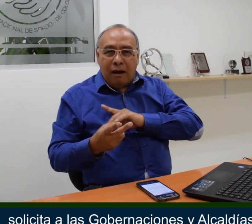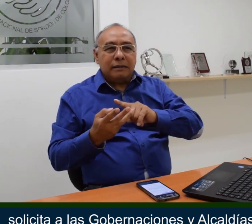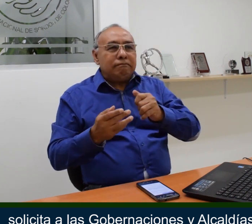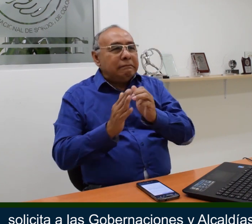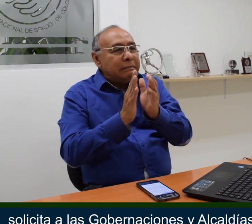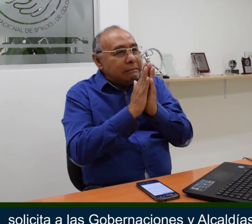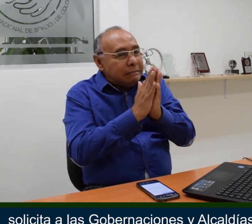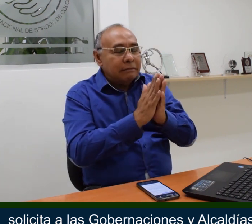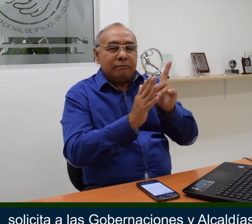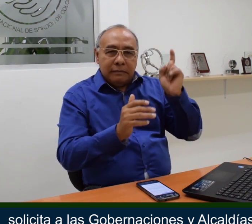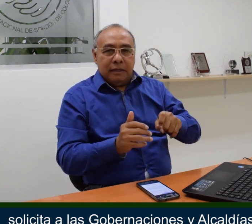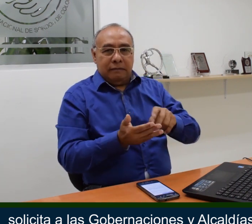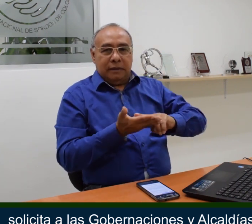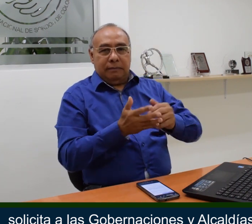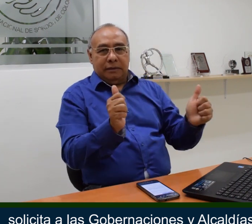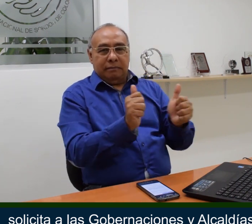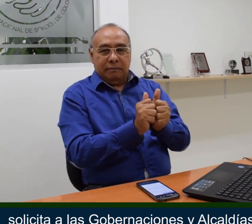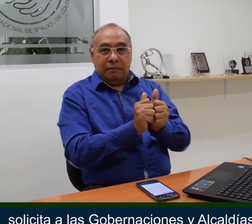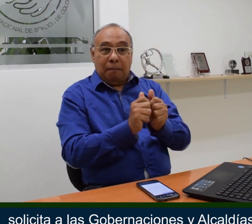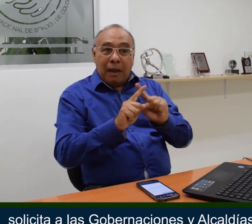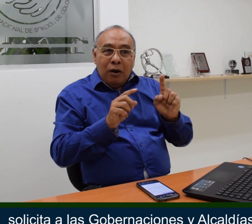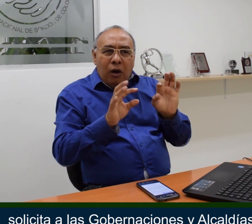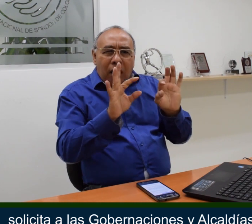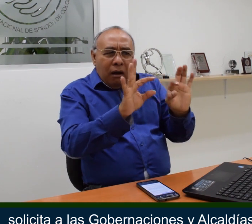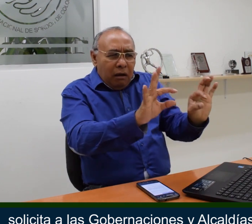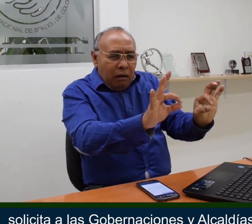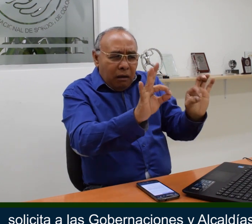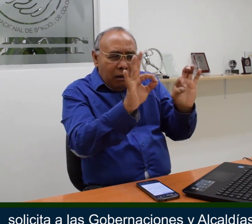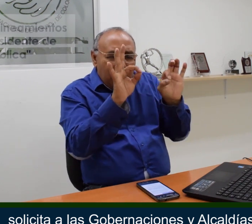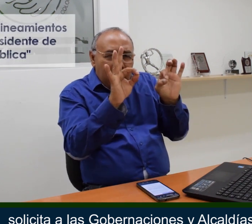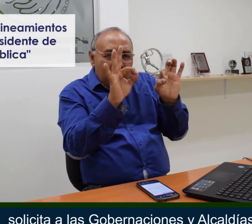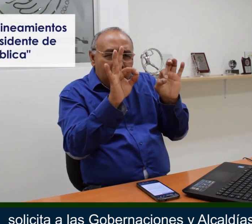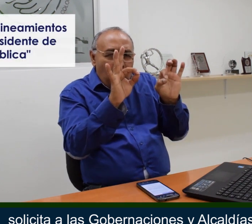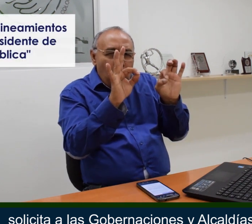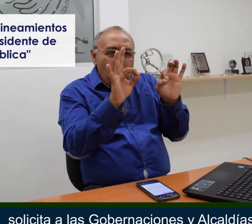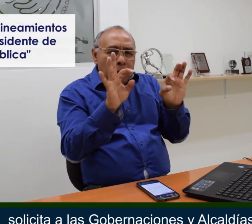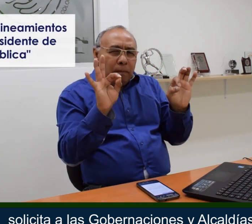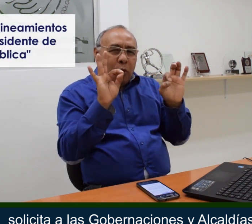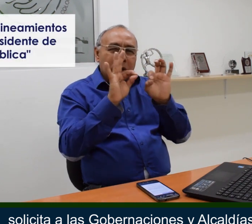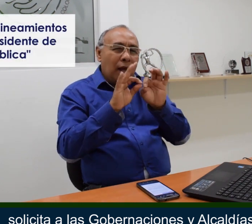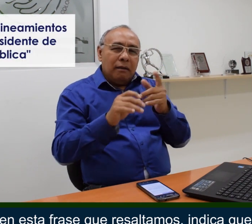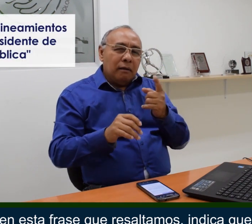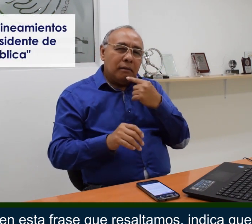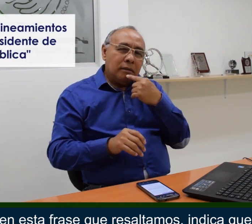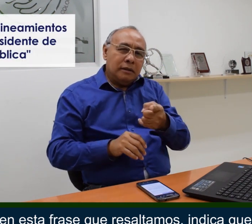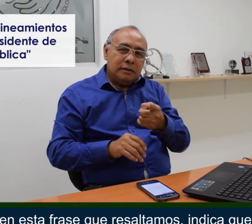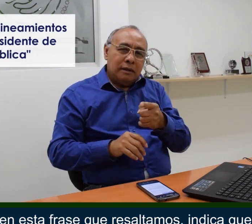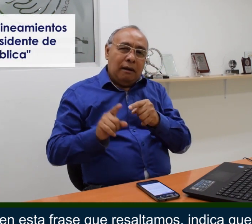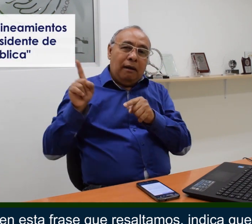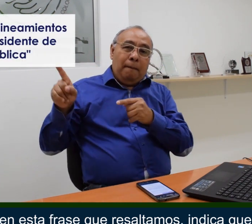solicita a las gobernaciones y alcaldías la inclusión de intérpretes en sus comunicaciones. En esta